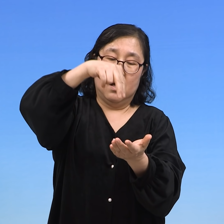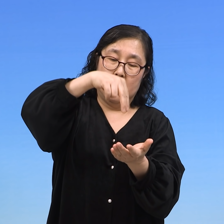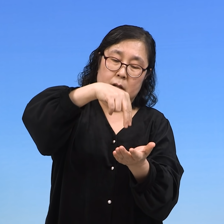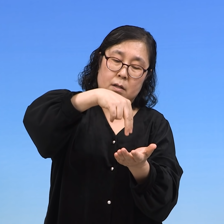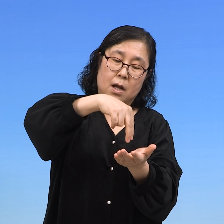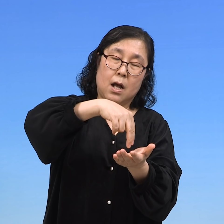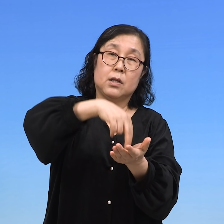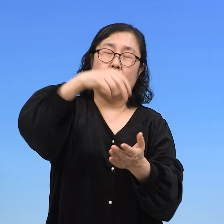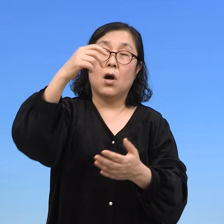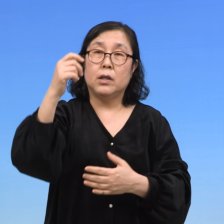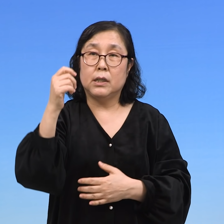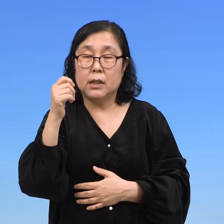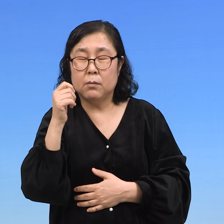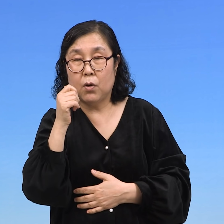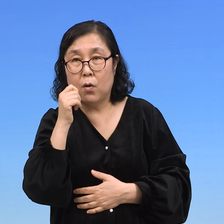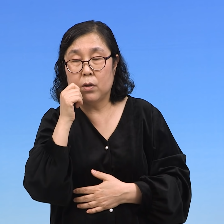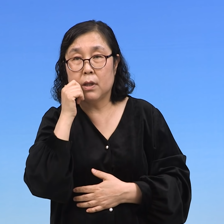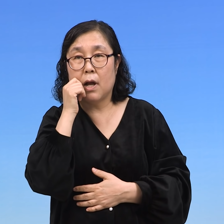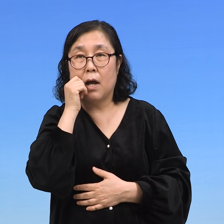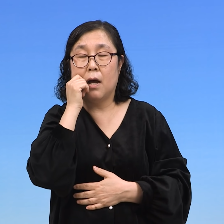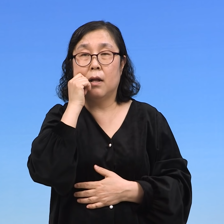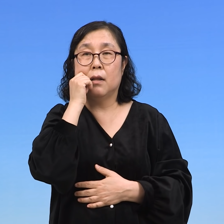서지 못하네